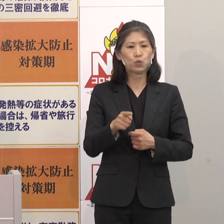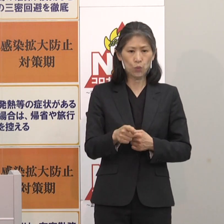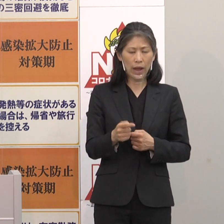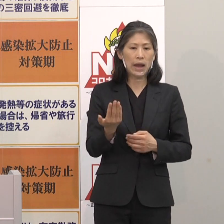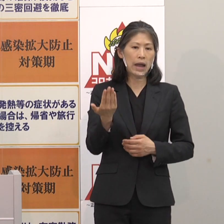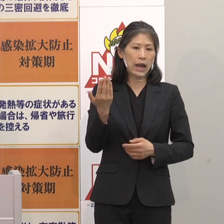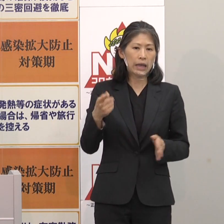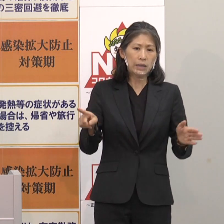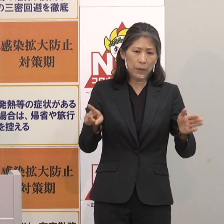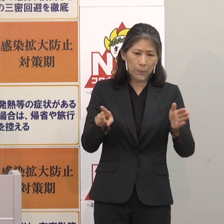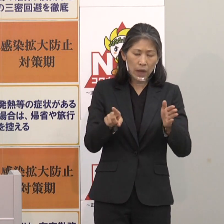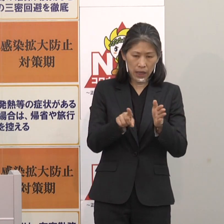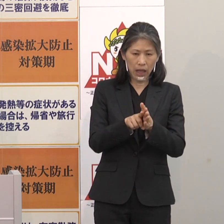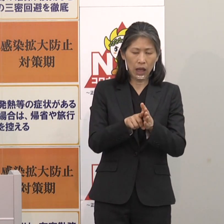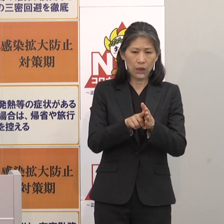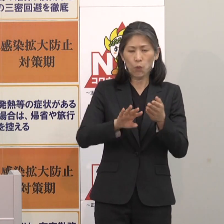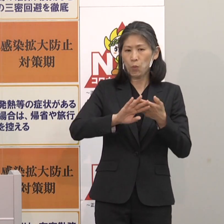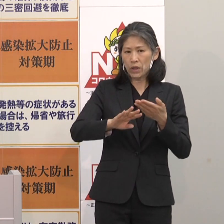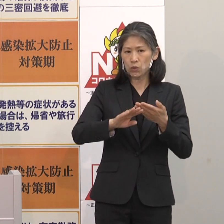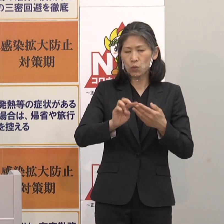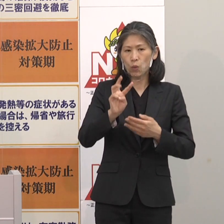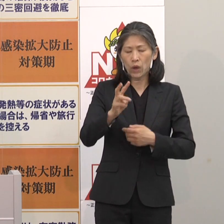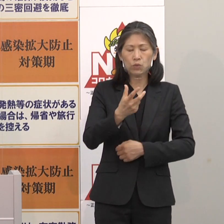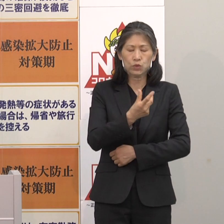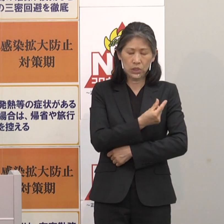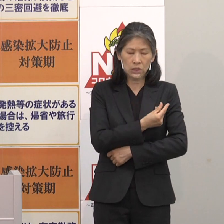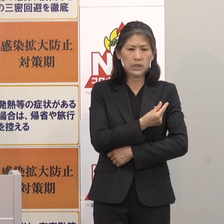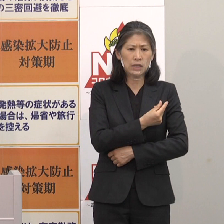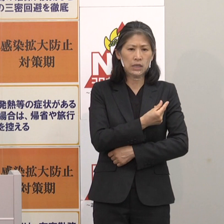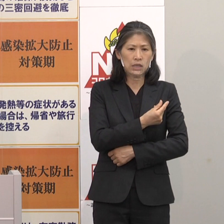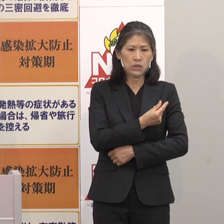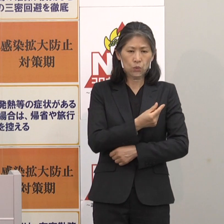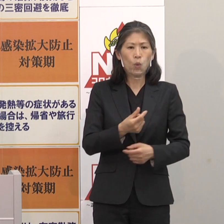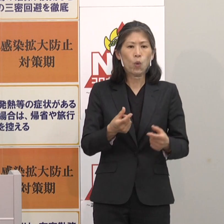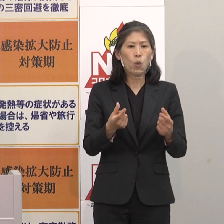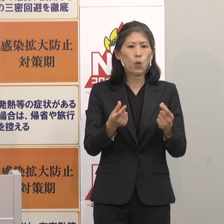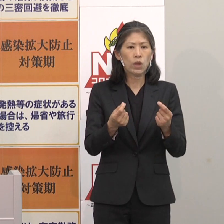が、そういう方が、これまで、